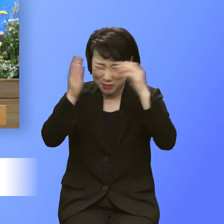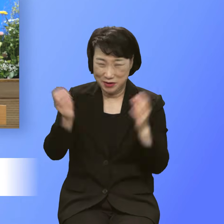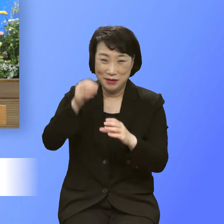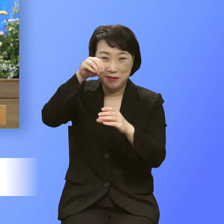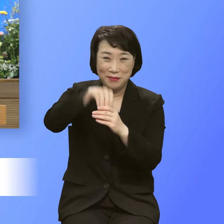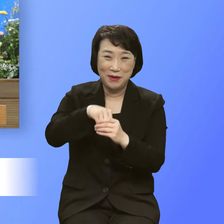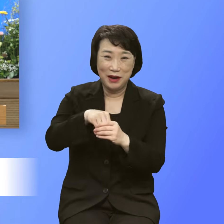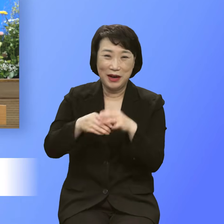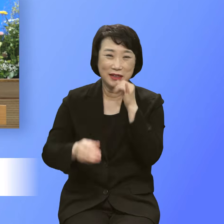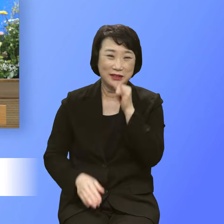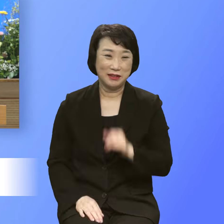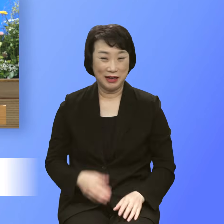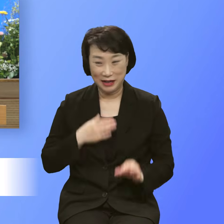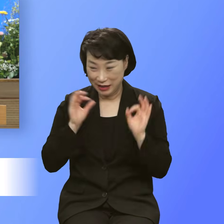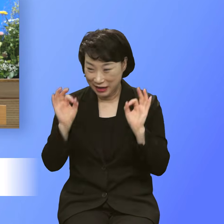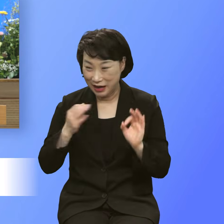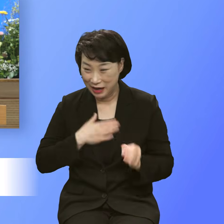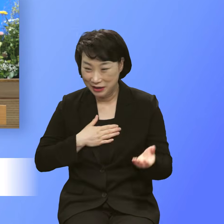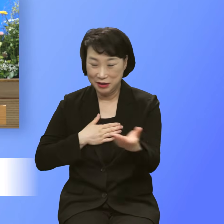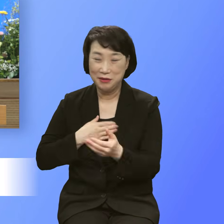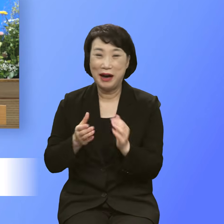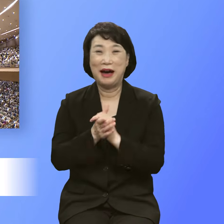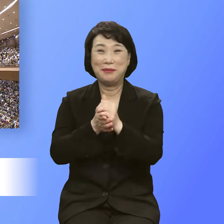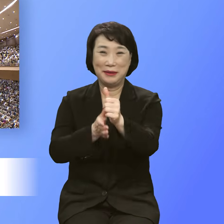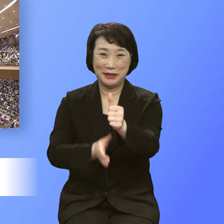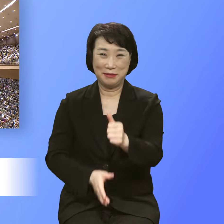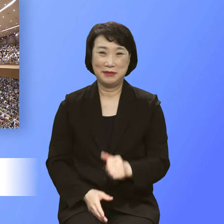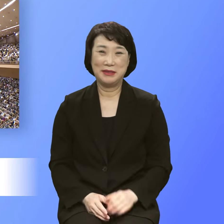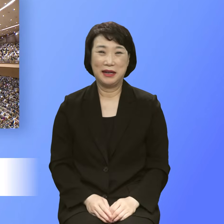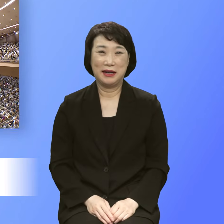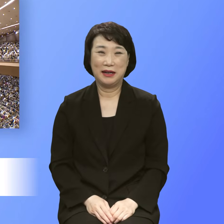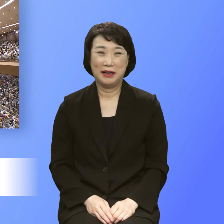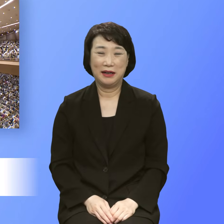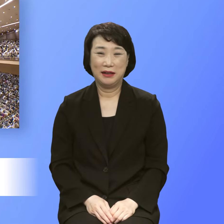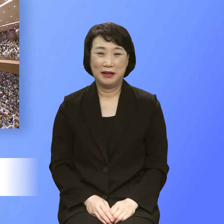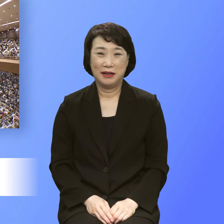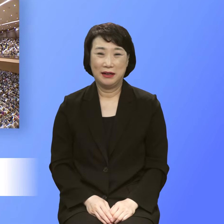말이에요. 알아들었으면 아멘 합시다.